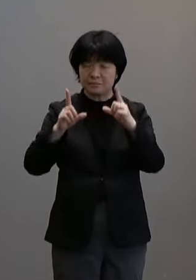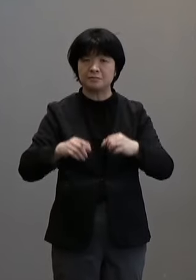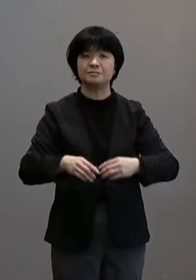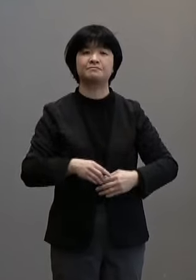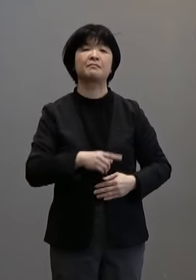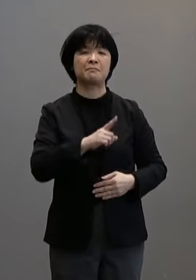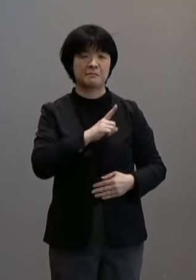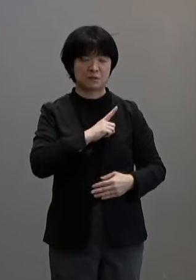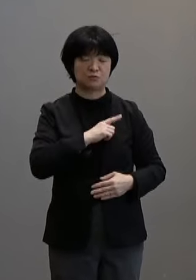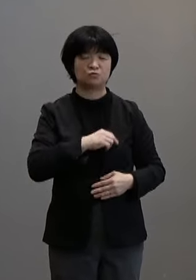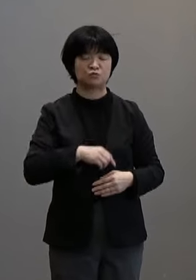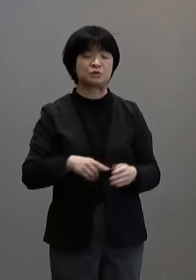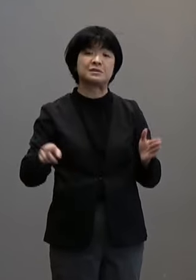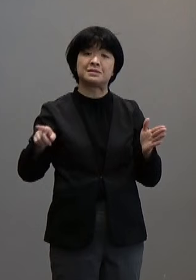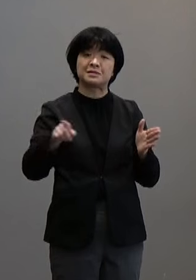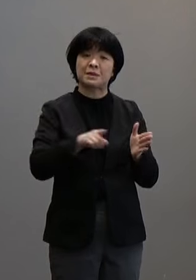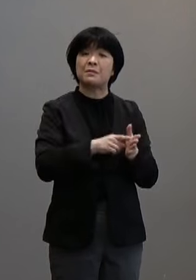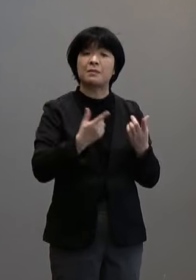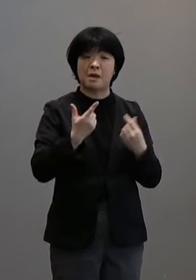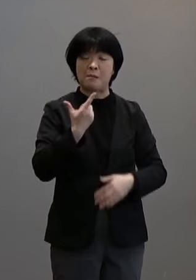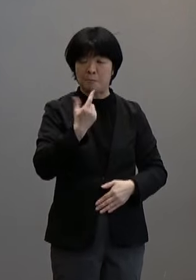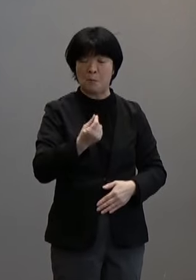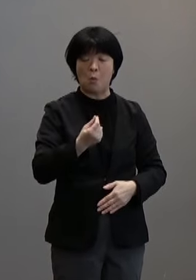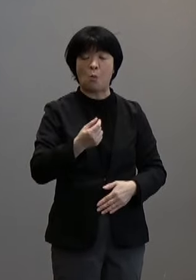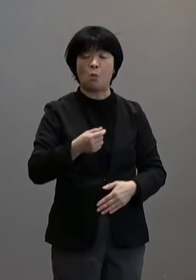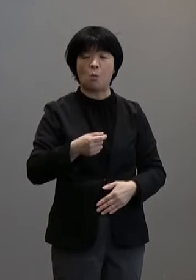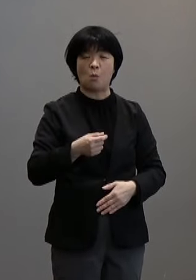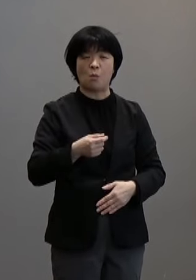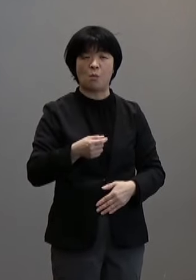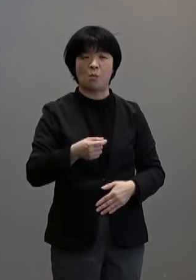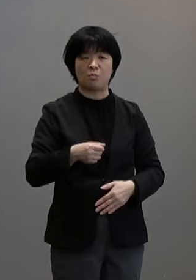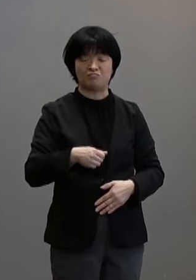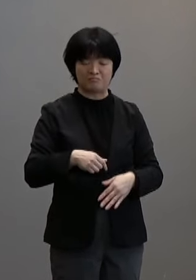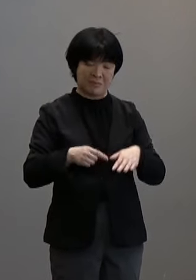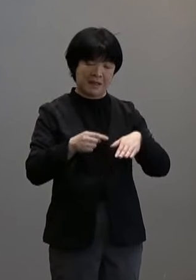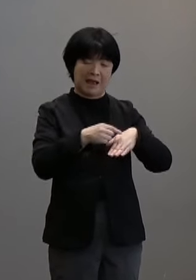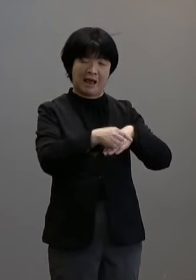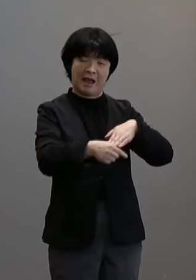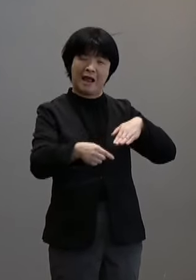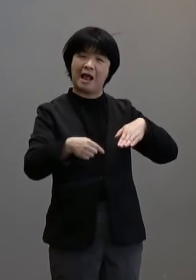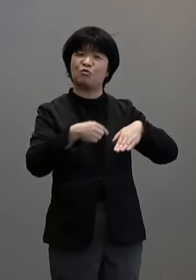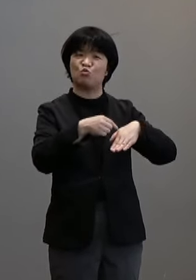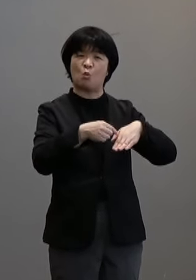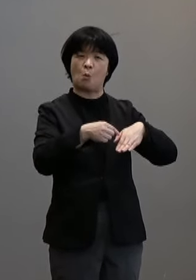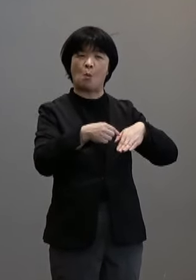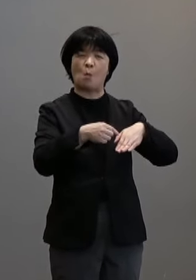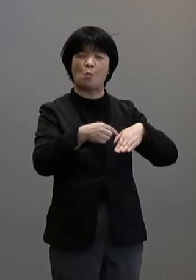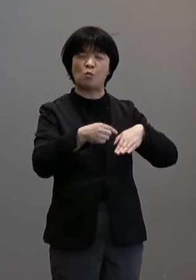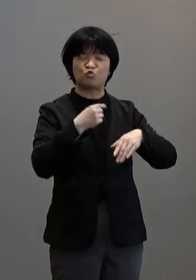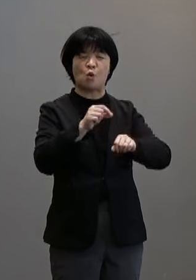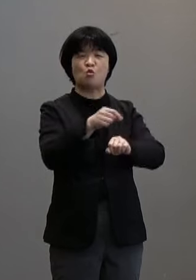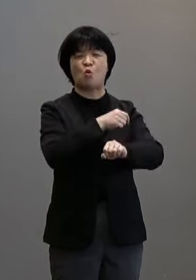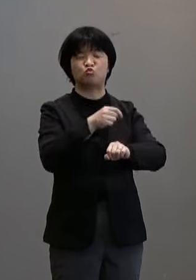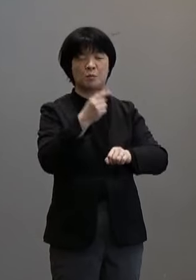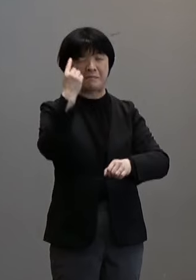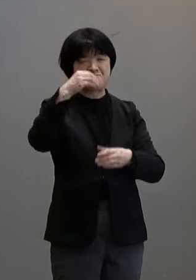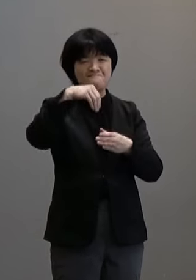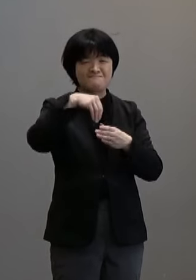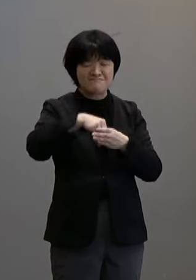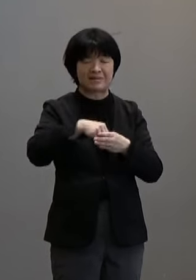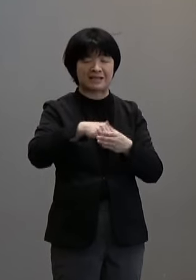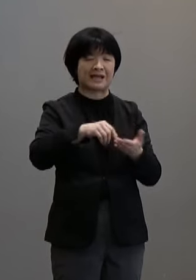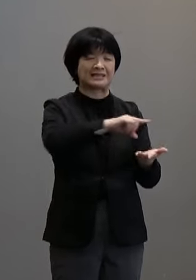その、これまでもその、我々、半島性も含めてですね、考慮した上で、各地域